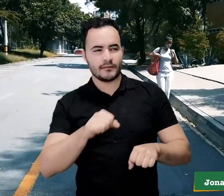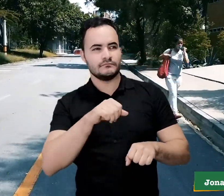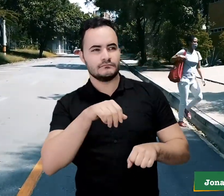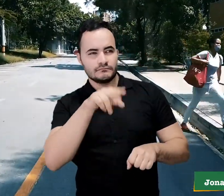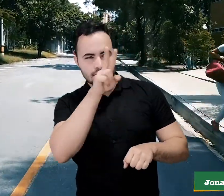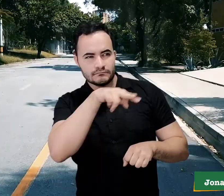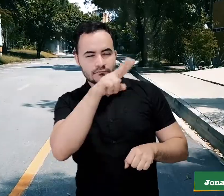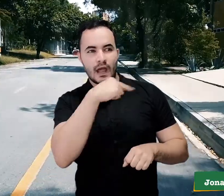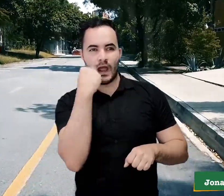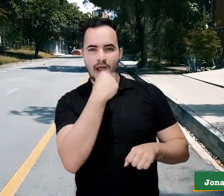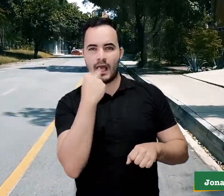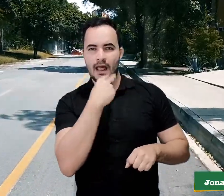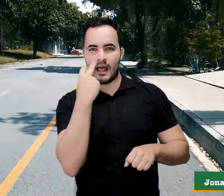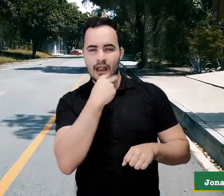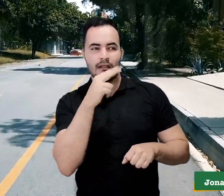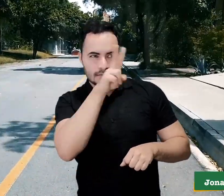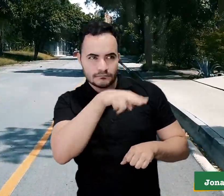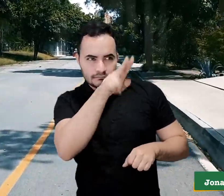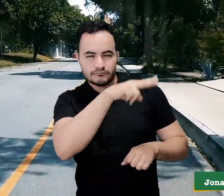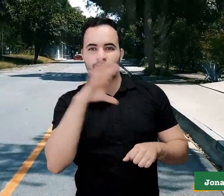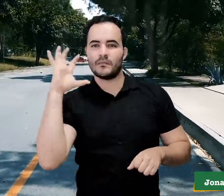que estamos en la virtualidad,